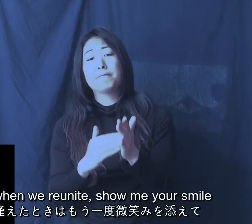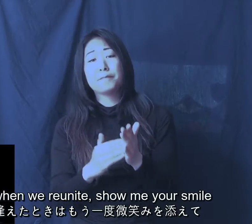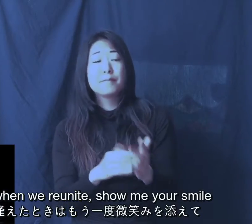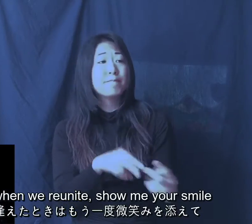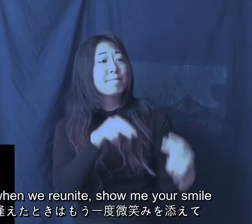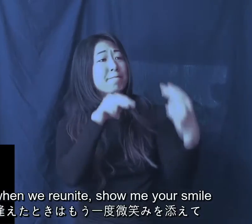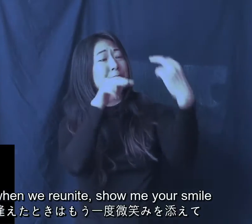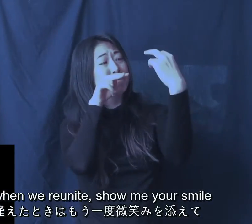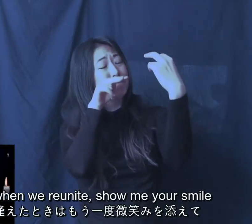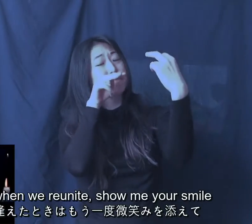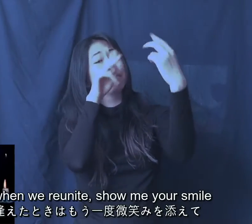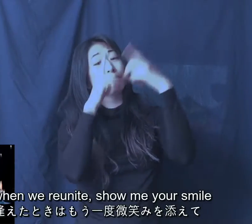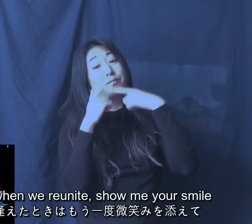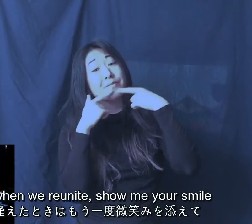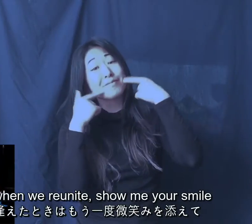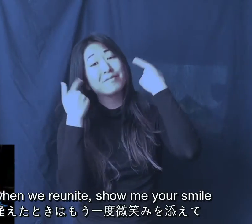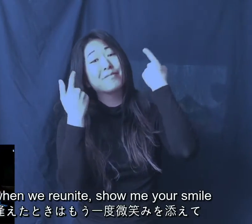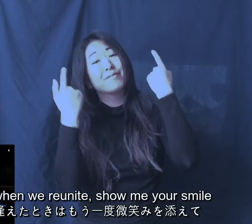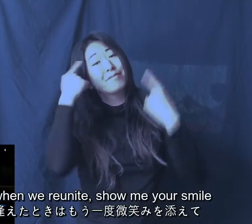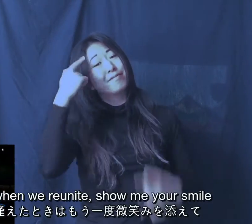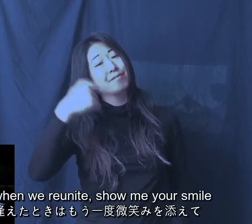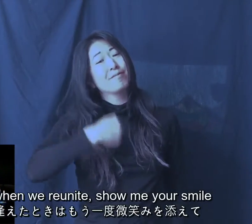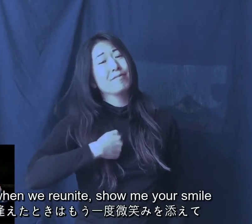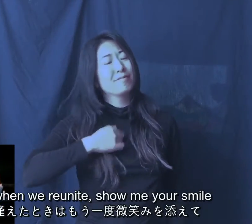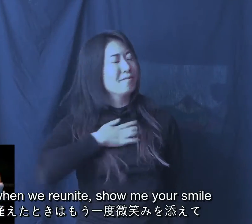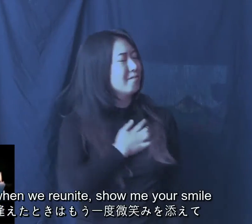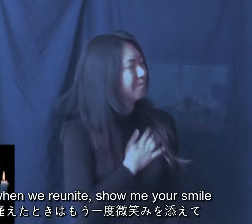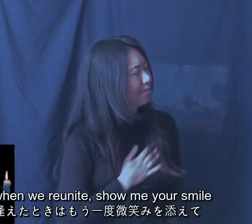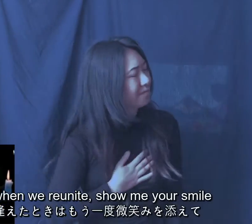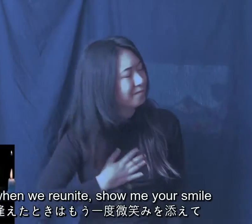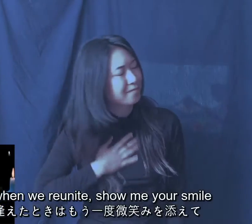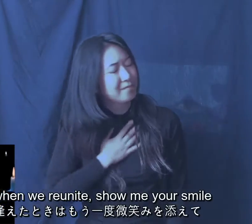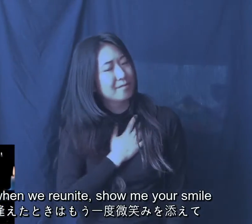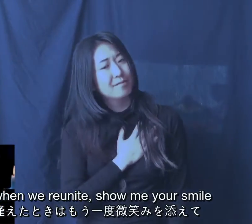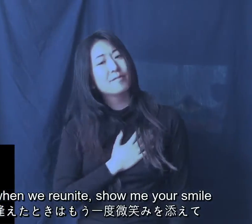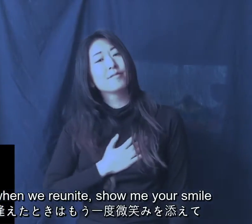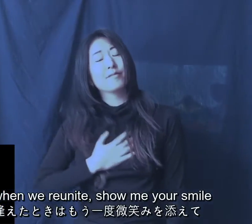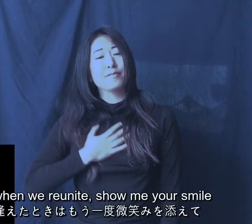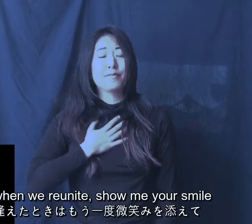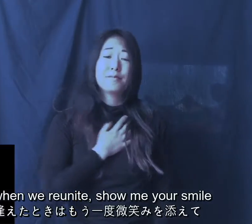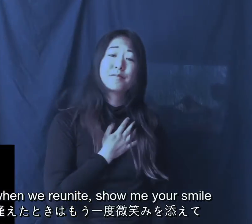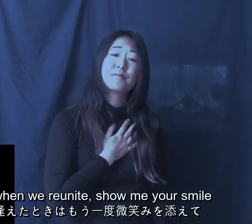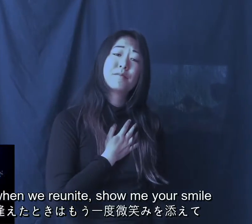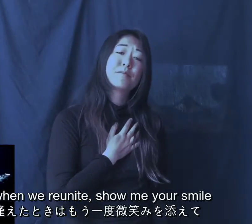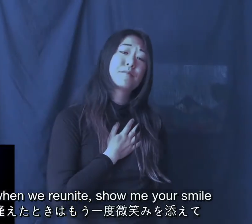微笑みを添えて